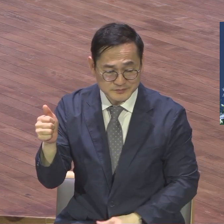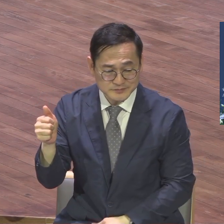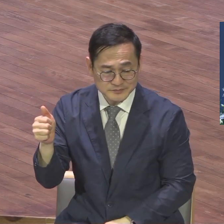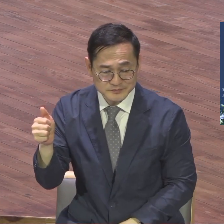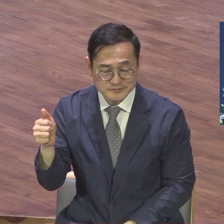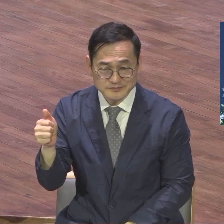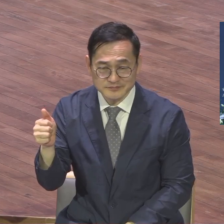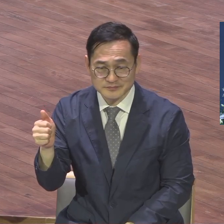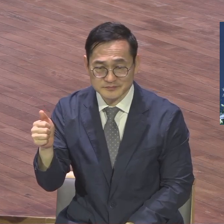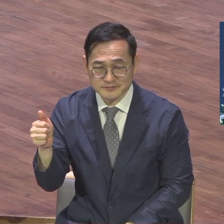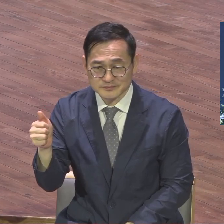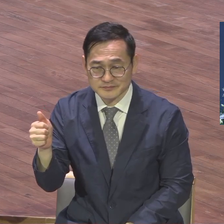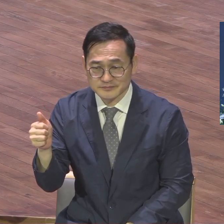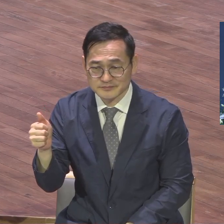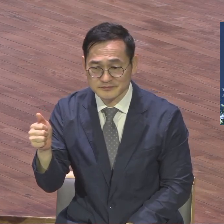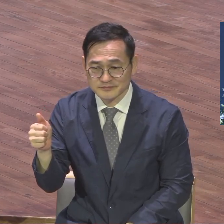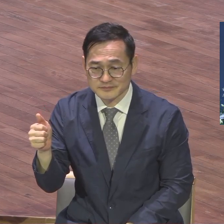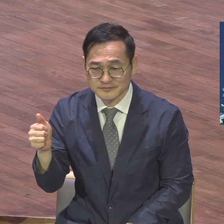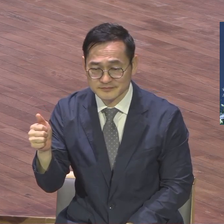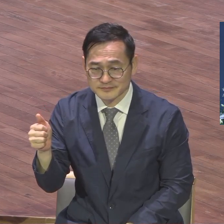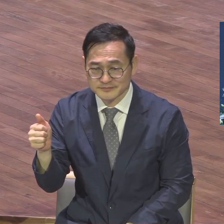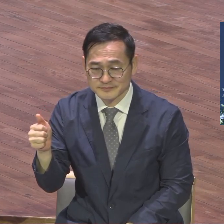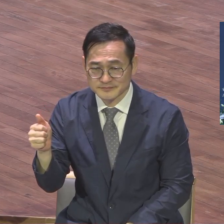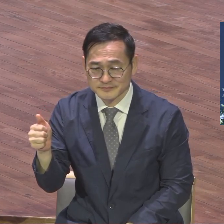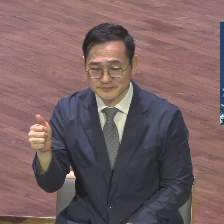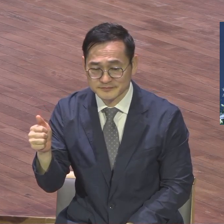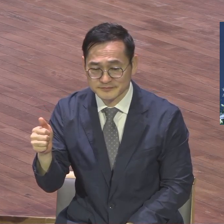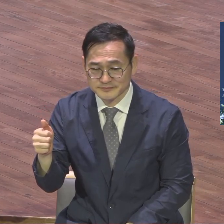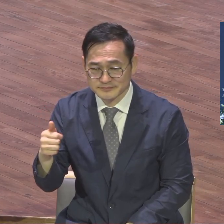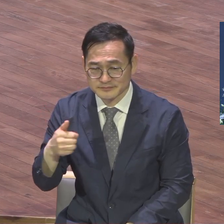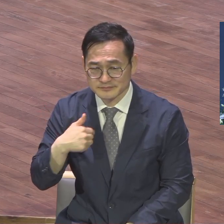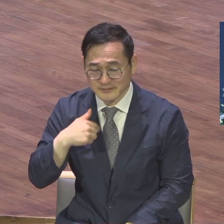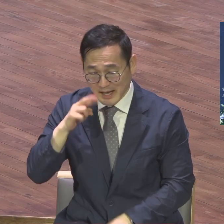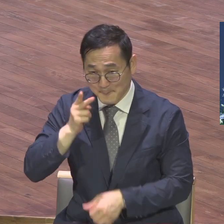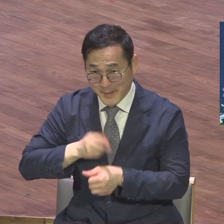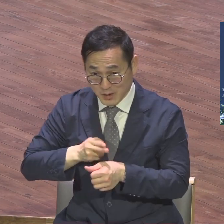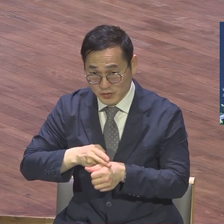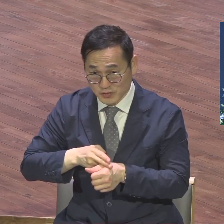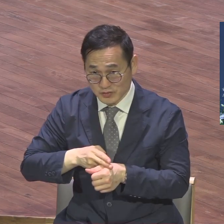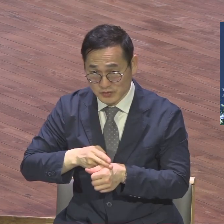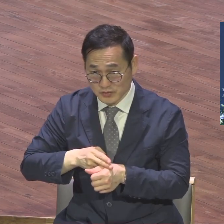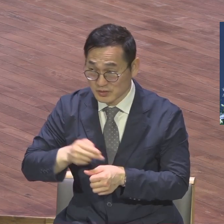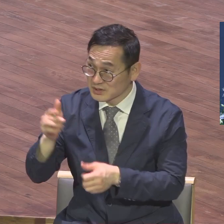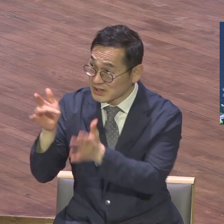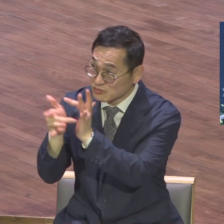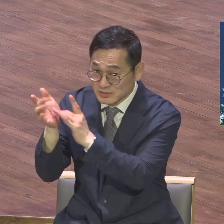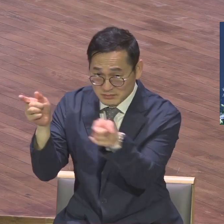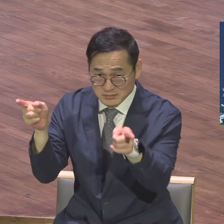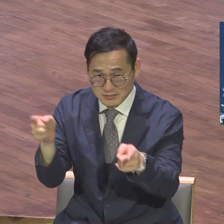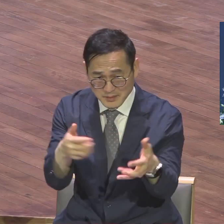나 바울이 너를 위하여 십자가를 졌냐?